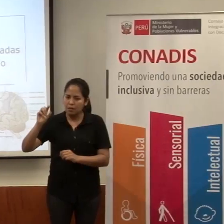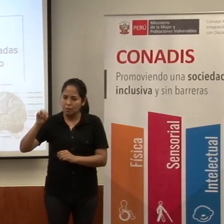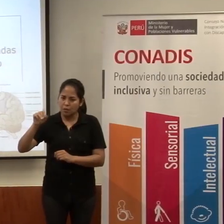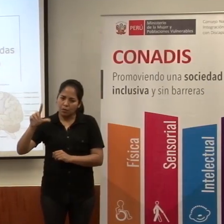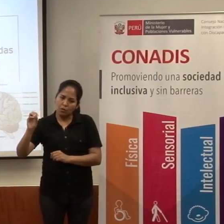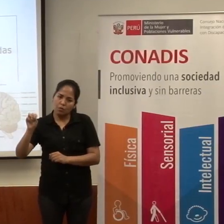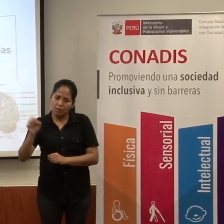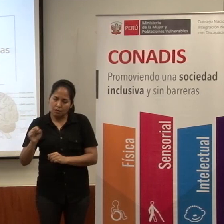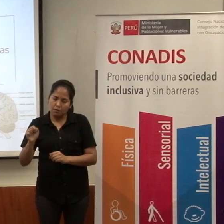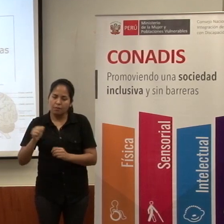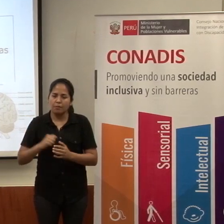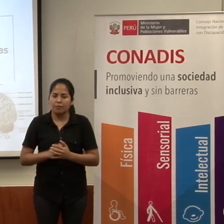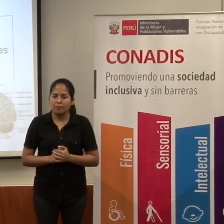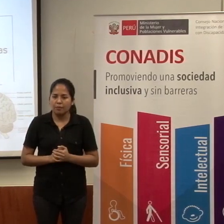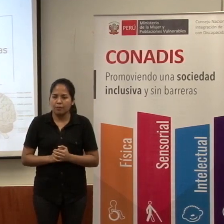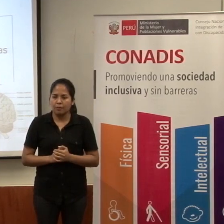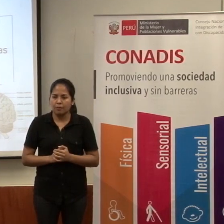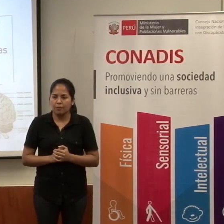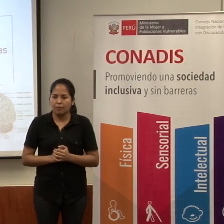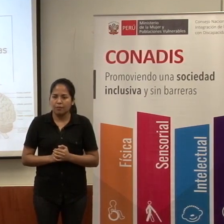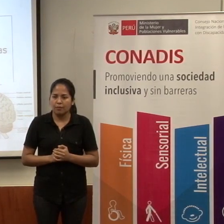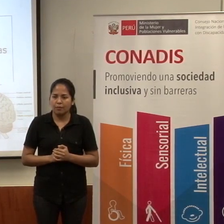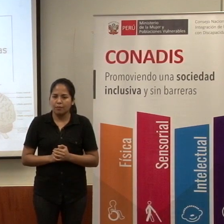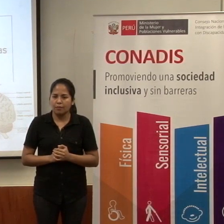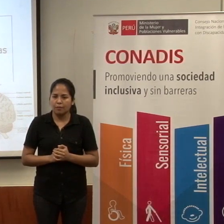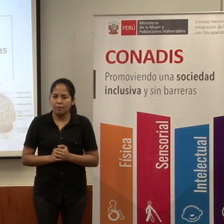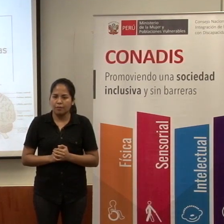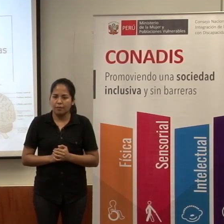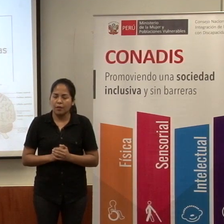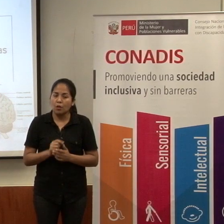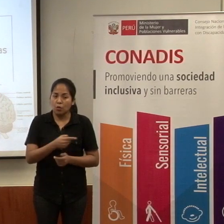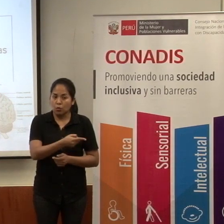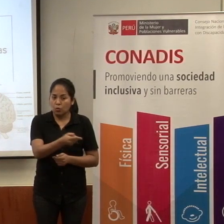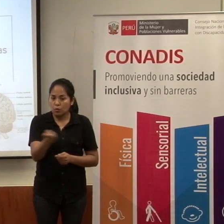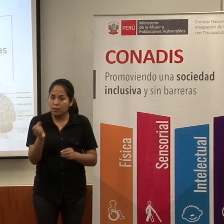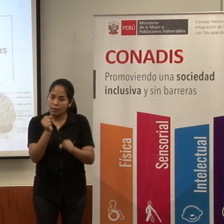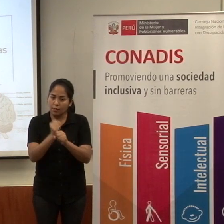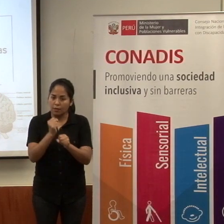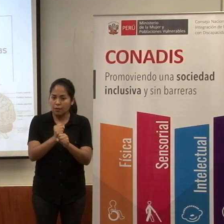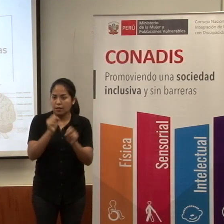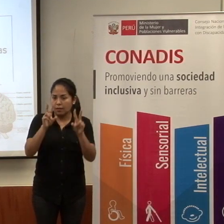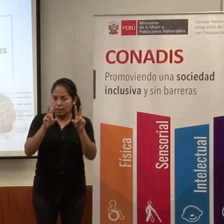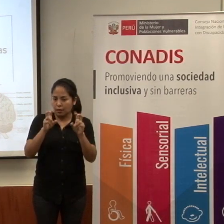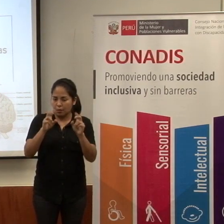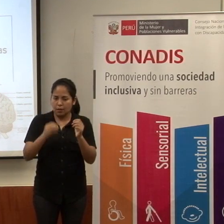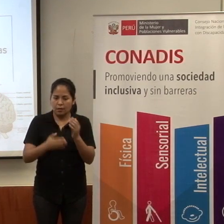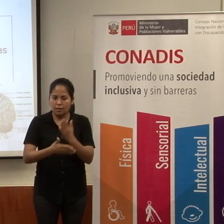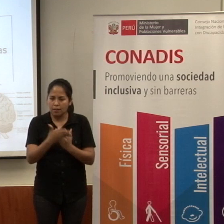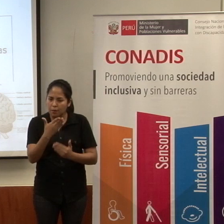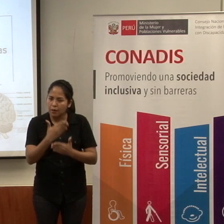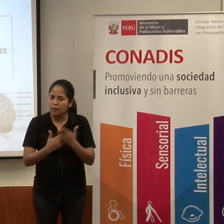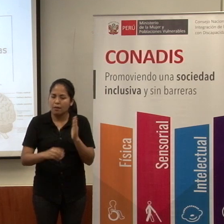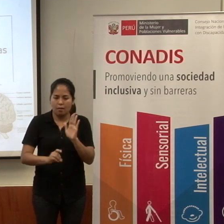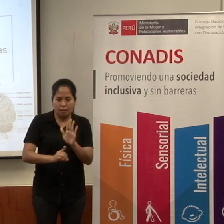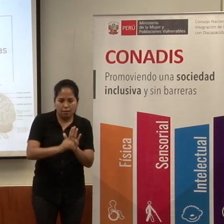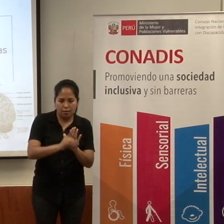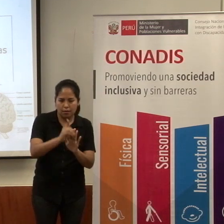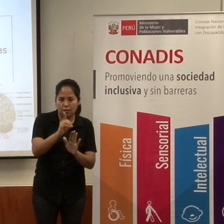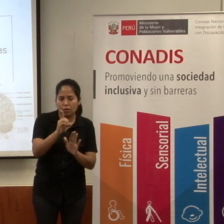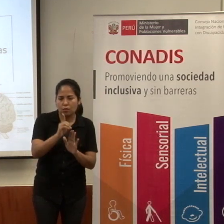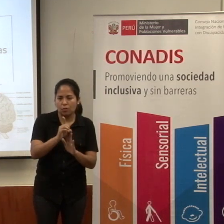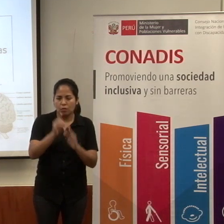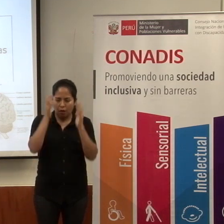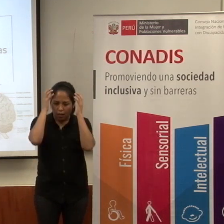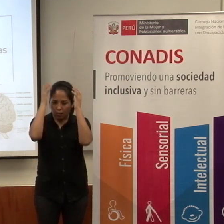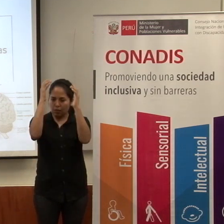de oportunidades, desarrollo y eventualmente discapacidad, que las neuronas